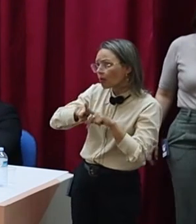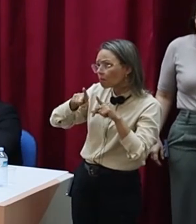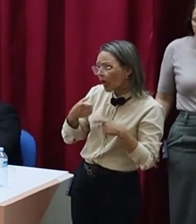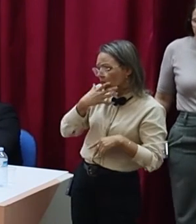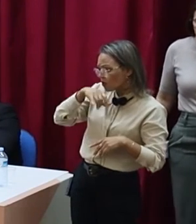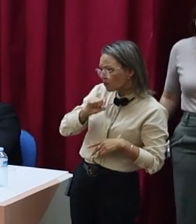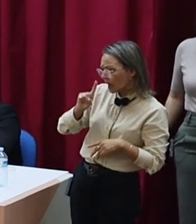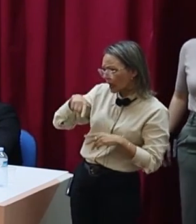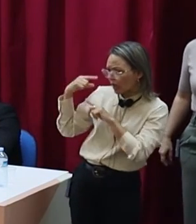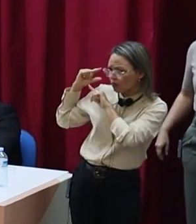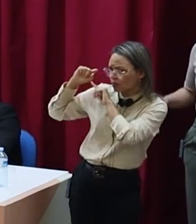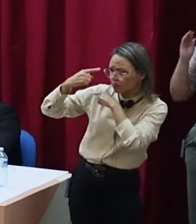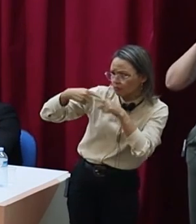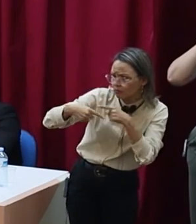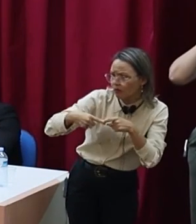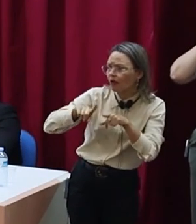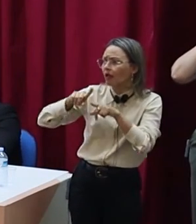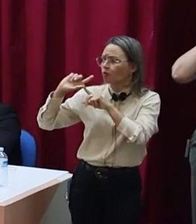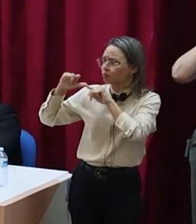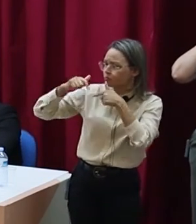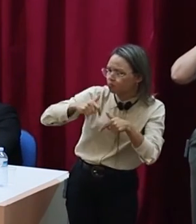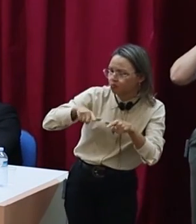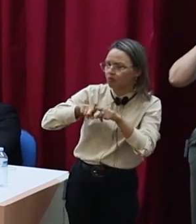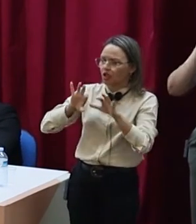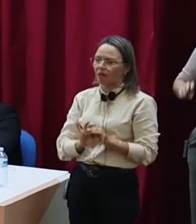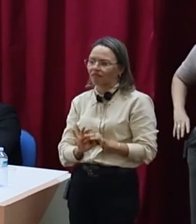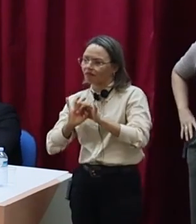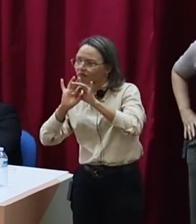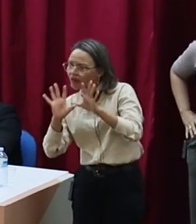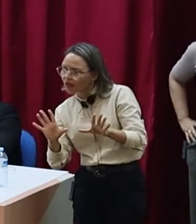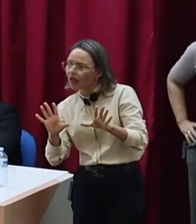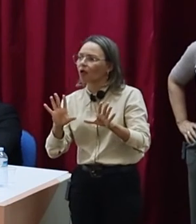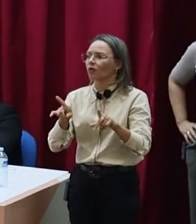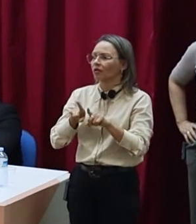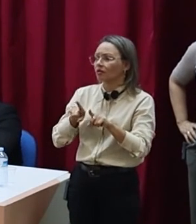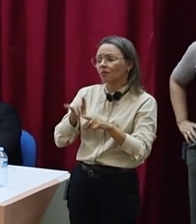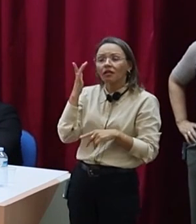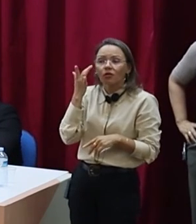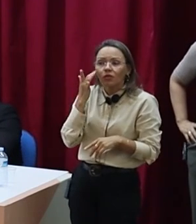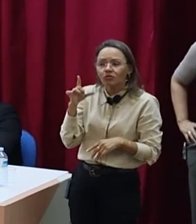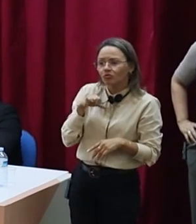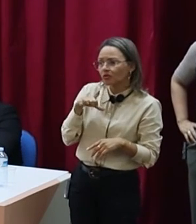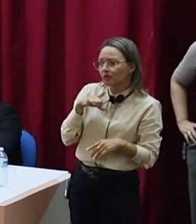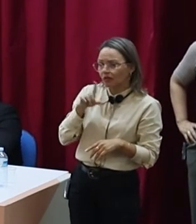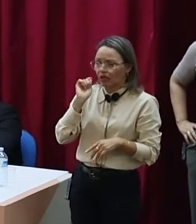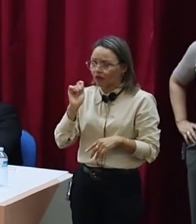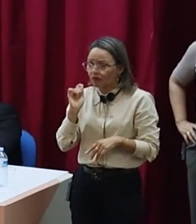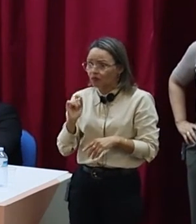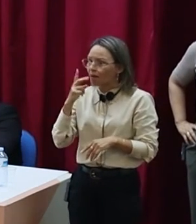vem nessa tradição, né, teologia e libertação, né, que eu acho que tem um fundo muito mais, né,